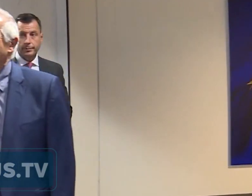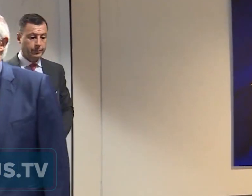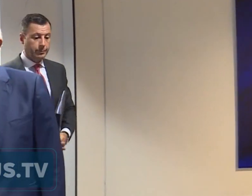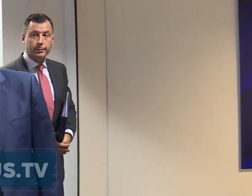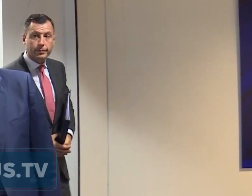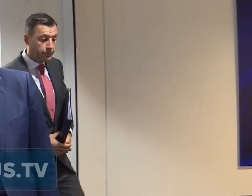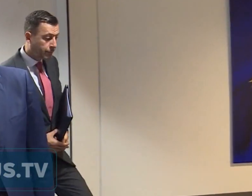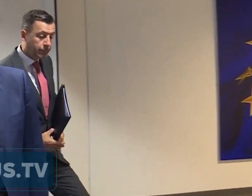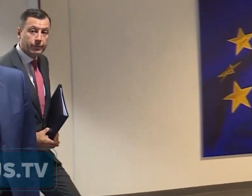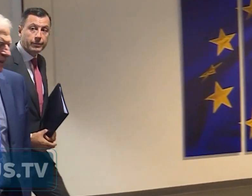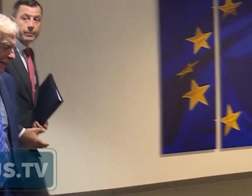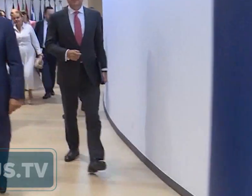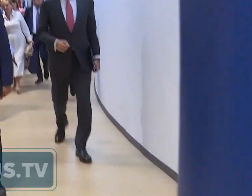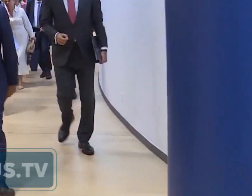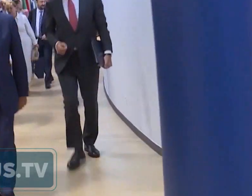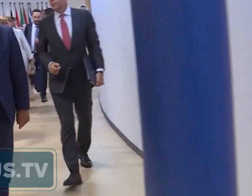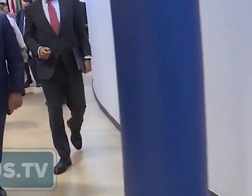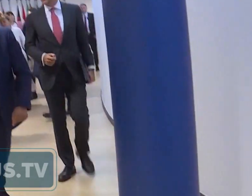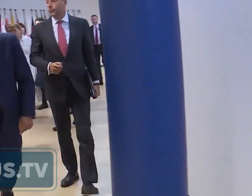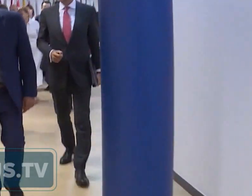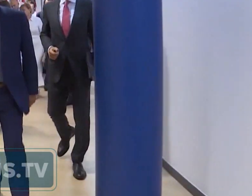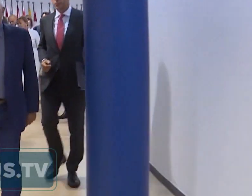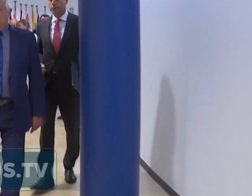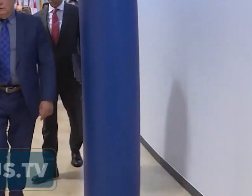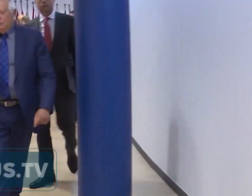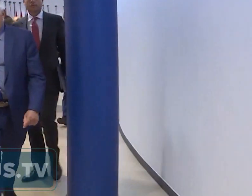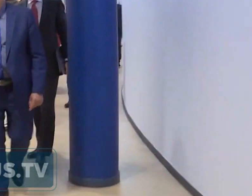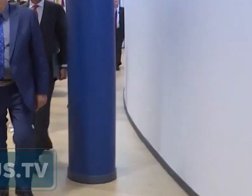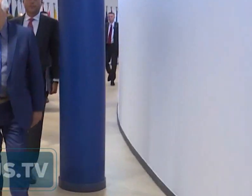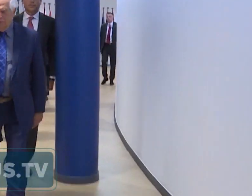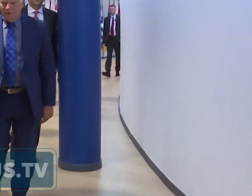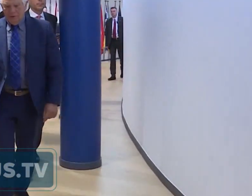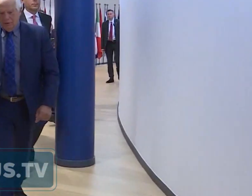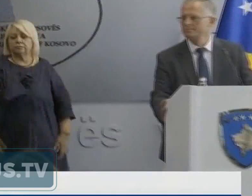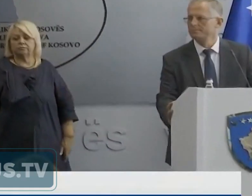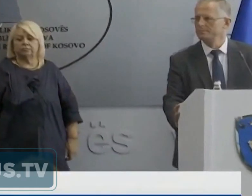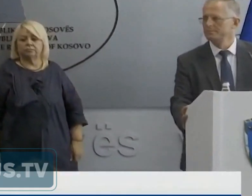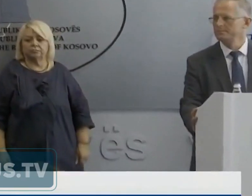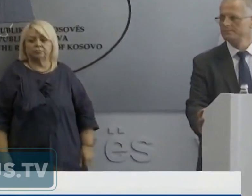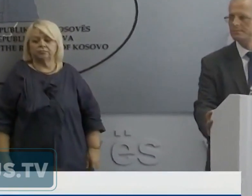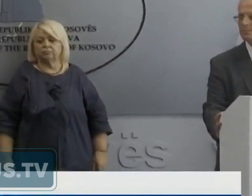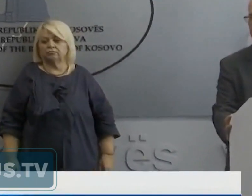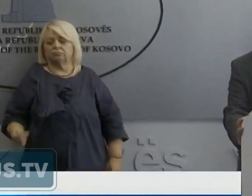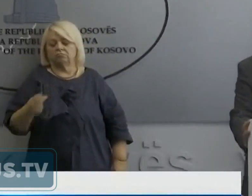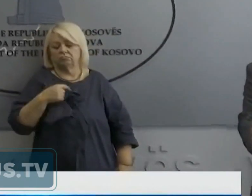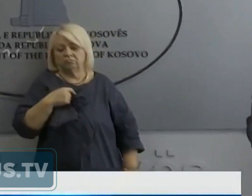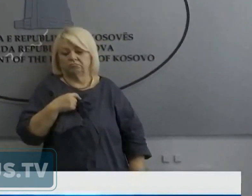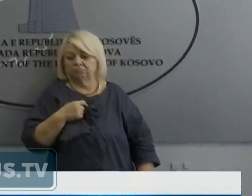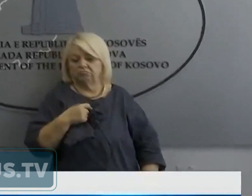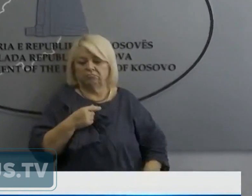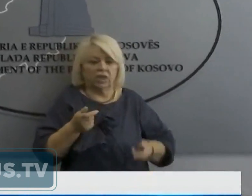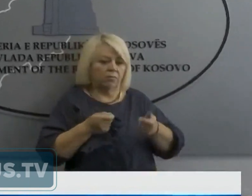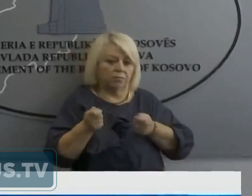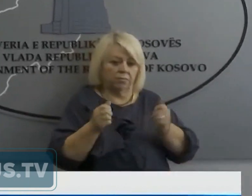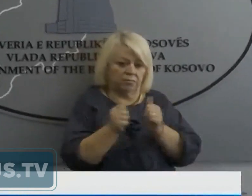qartë se akuzat e tij për një anshmëri në dialog janë ndaj emisarit Lajçak dhe jo ndaj Bashkimit Evropian. Unë nuk do të thosha që ka pasur